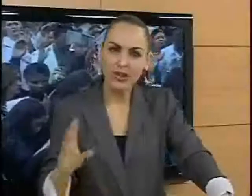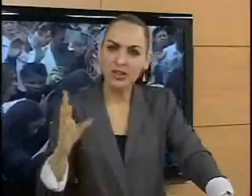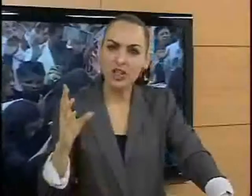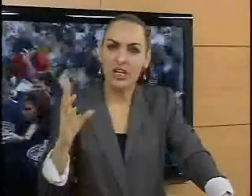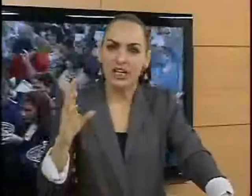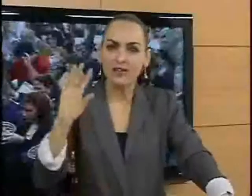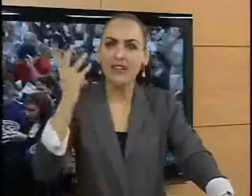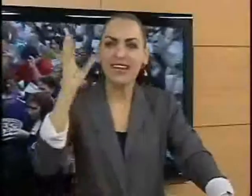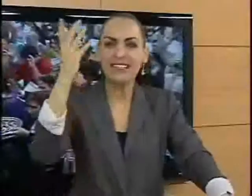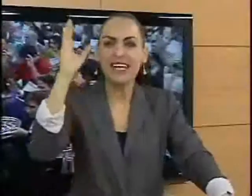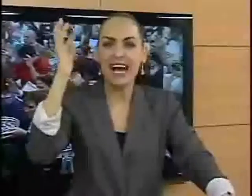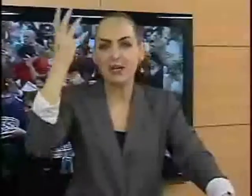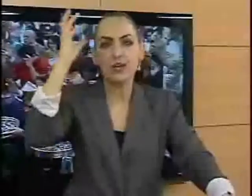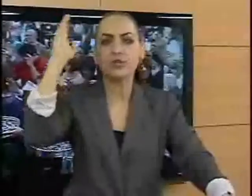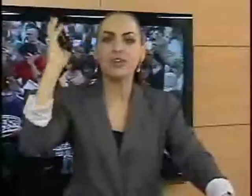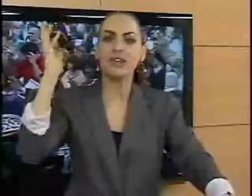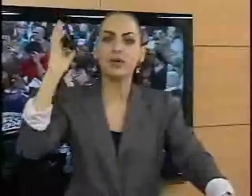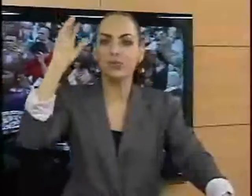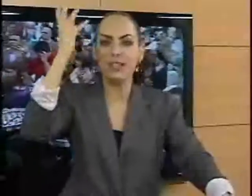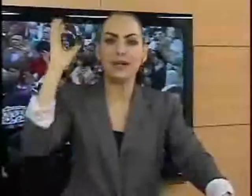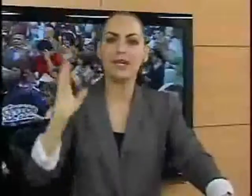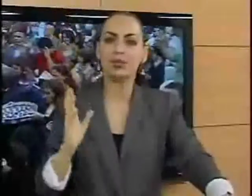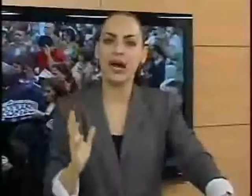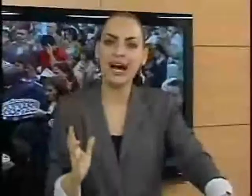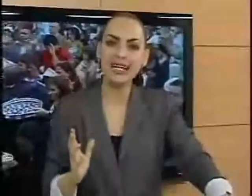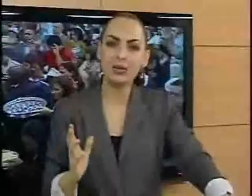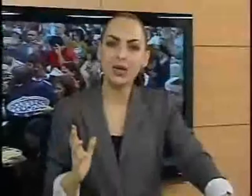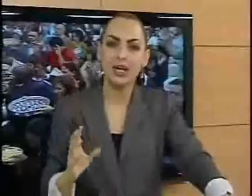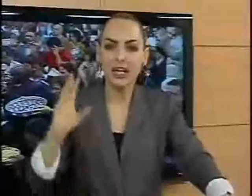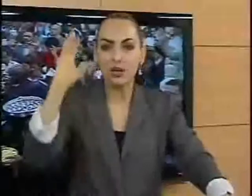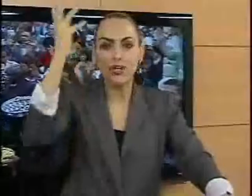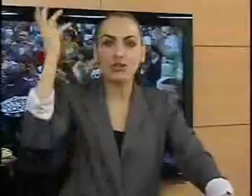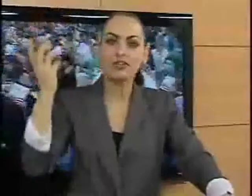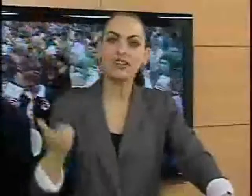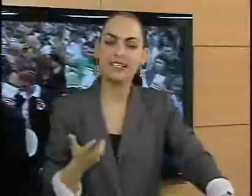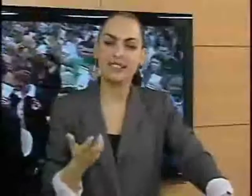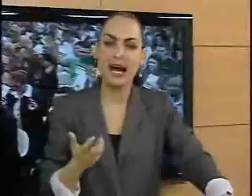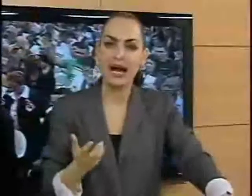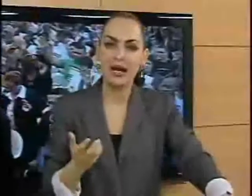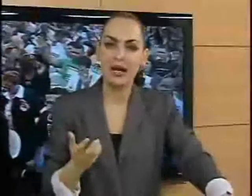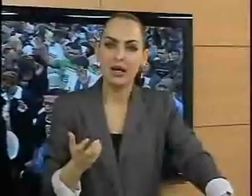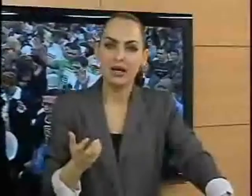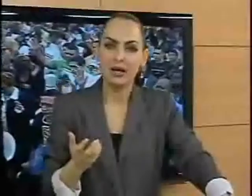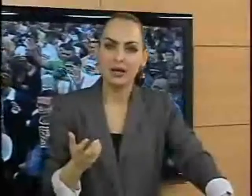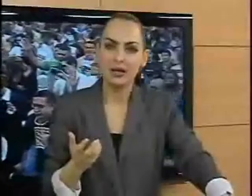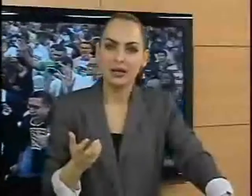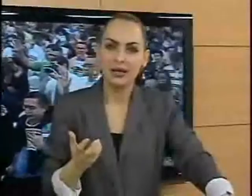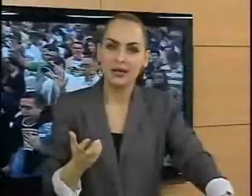Quantas que fantasiaram, veio um pensamento errado e aí começou a fantasiar em